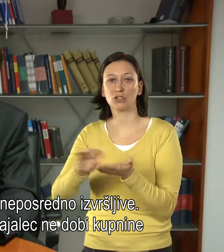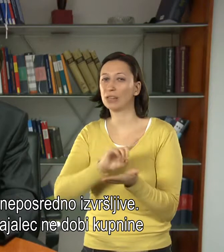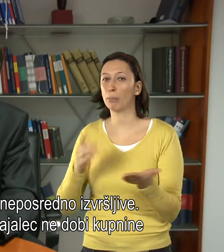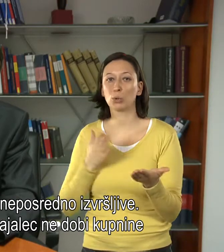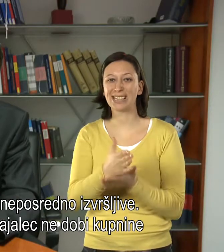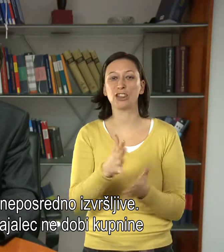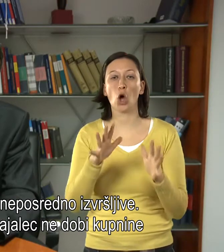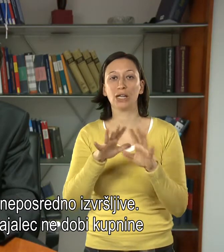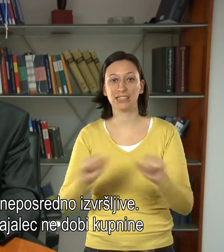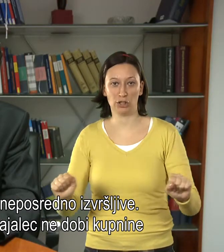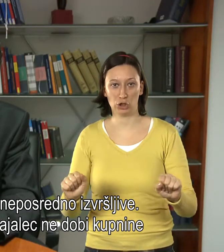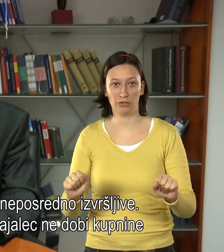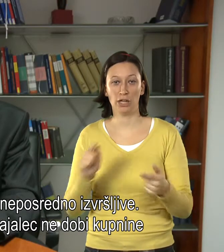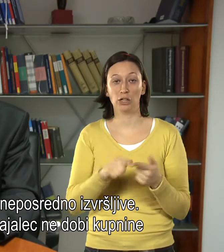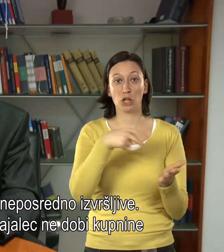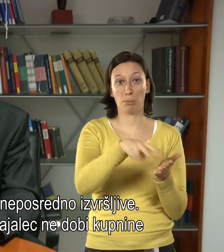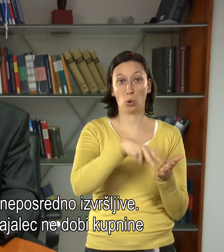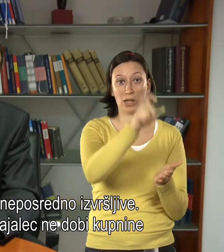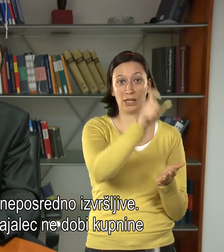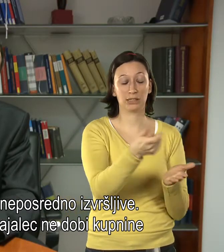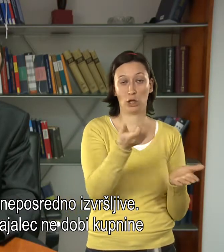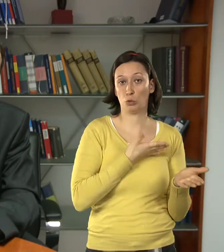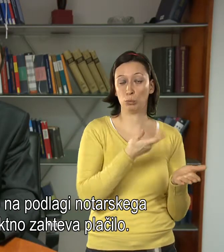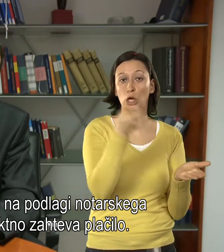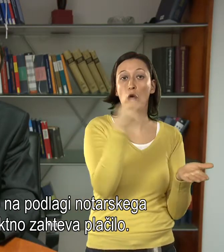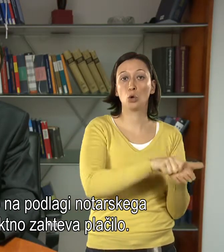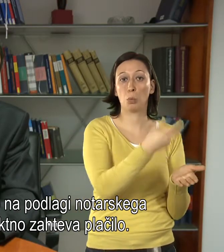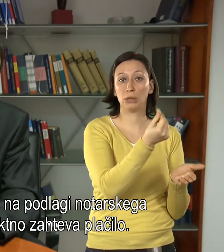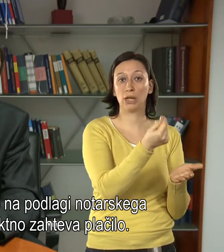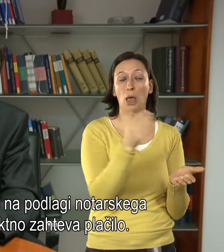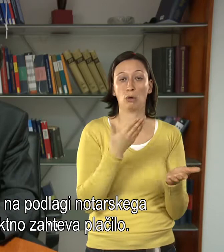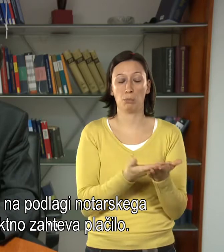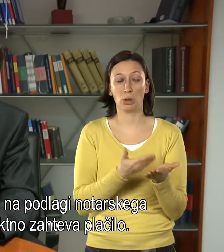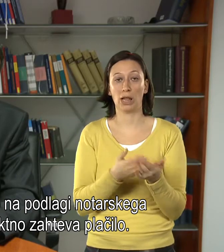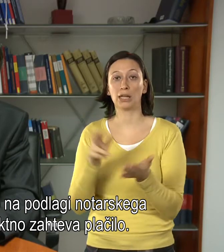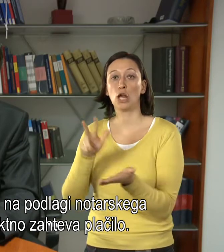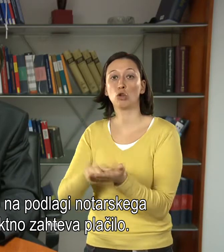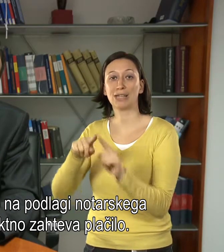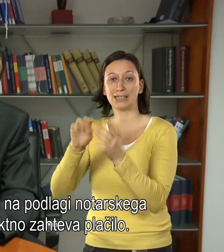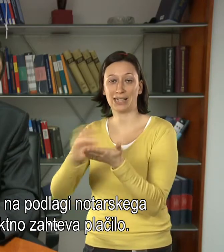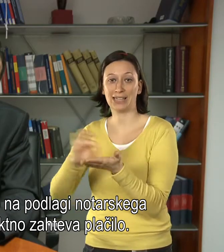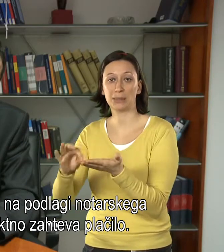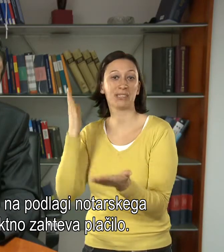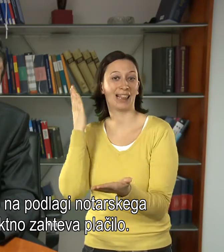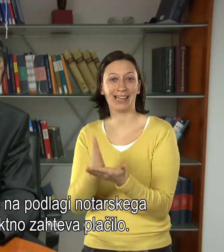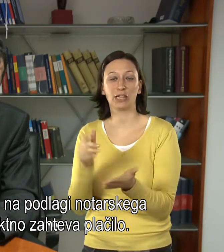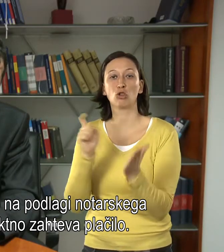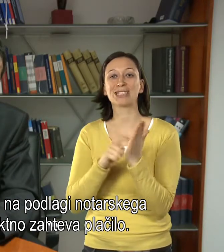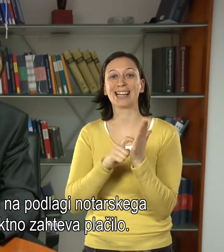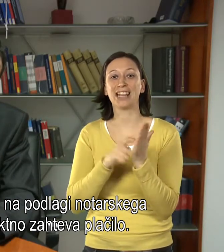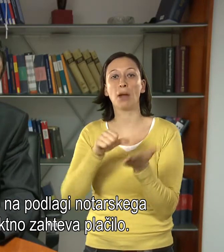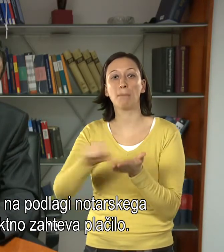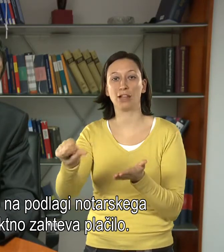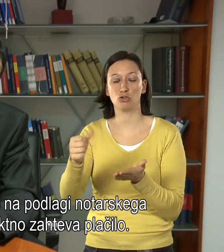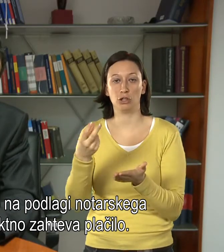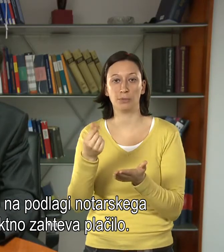če prodajalec ne dobi kupnine plačane, lahko na podlagi notarskega zapisa direktno zahteva